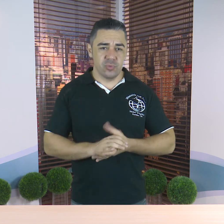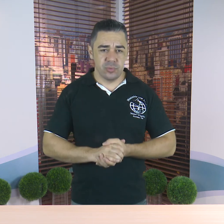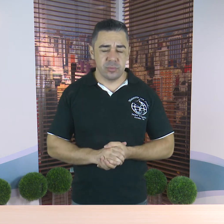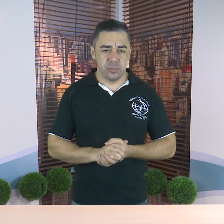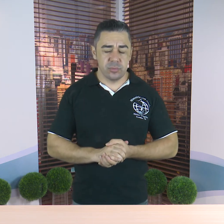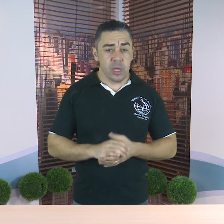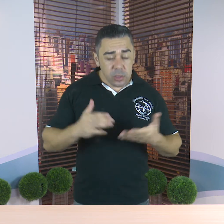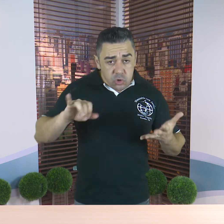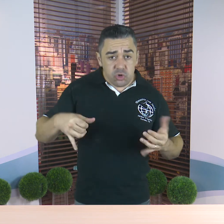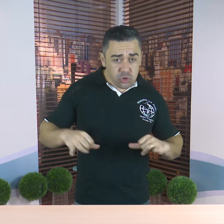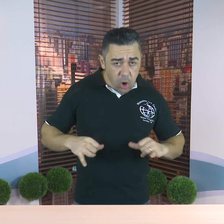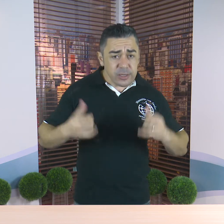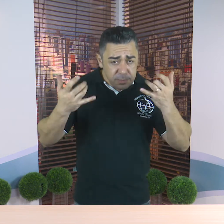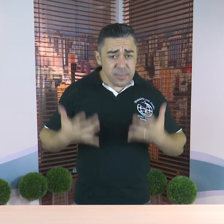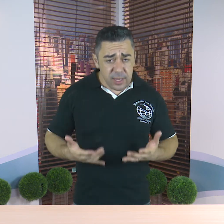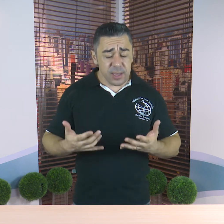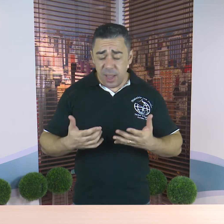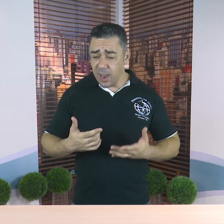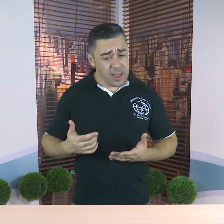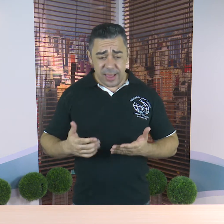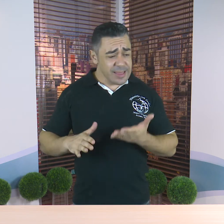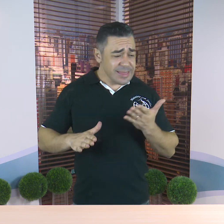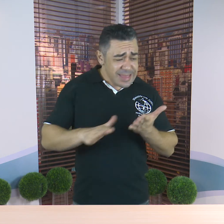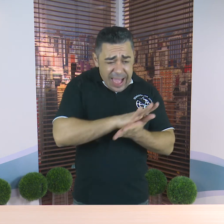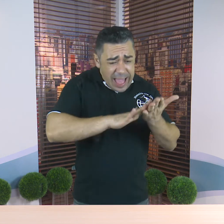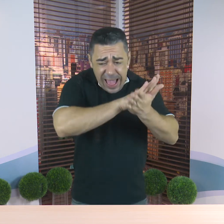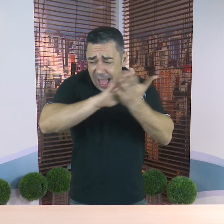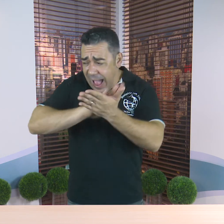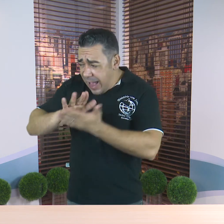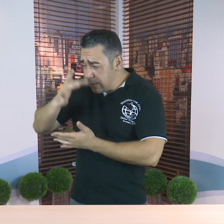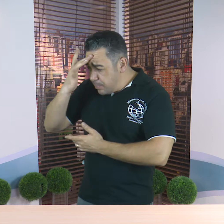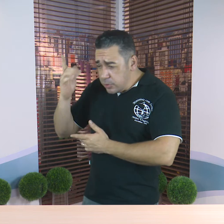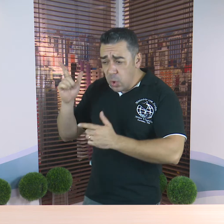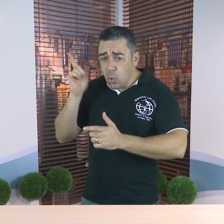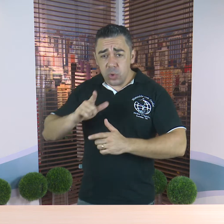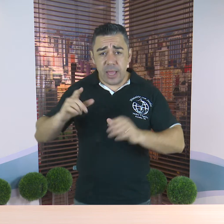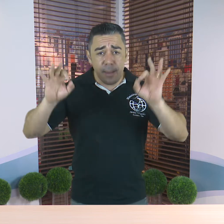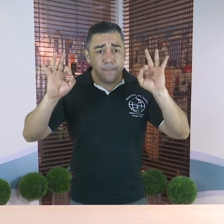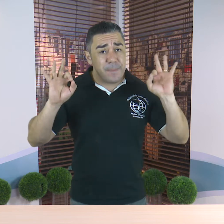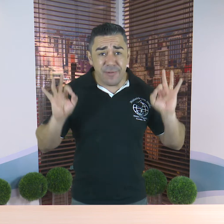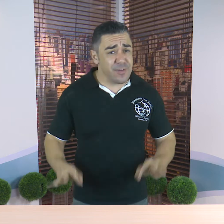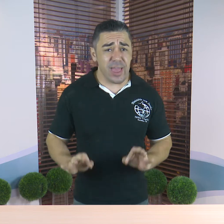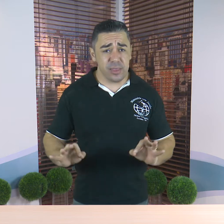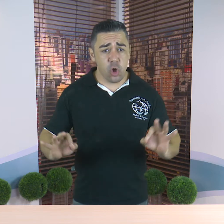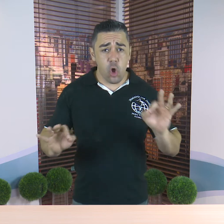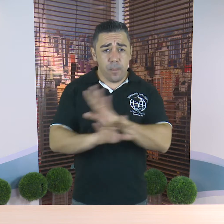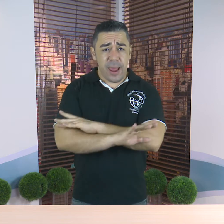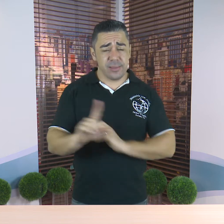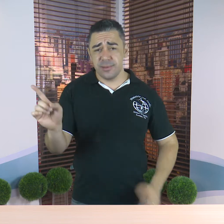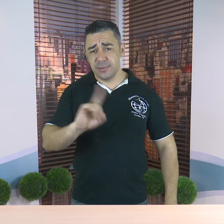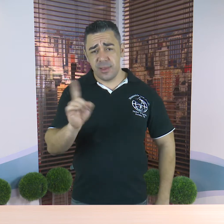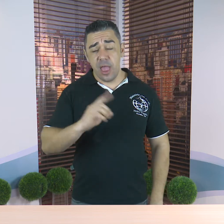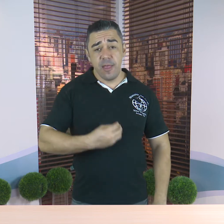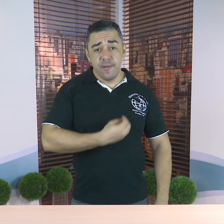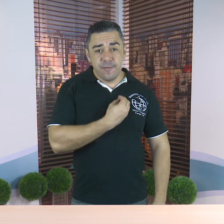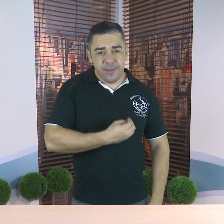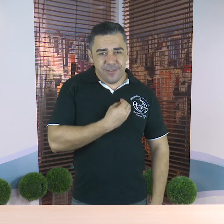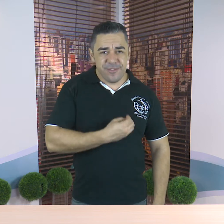tinha consciência de que ninguém poderia alcançar um estado de perfeição completa. Viver essa